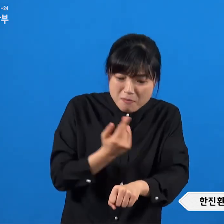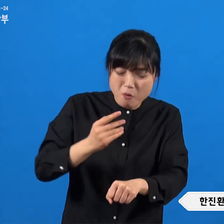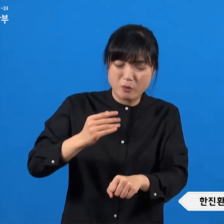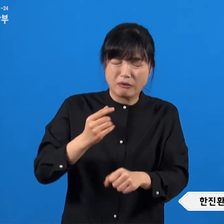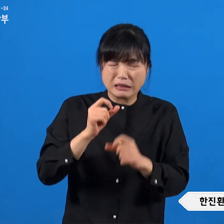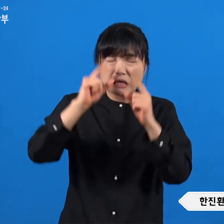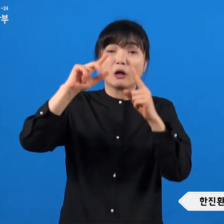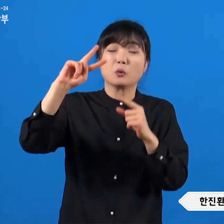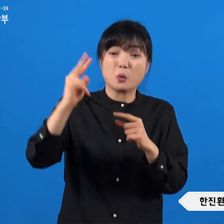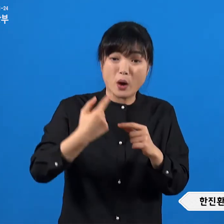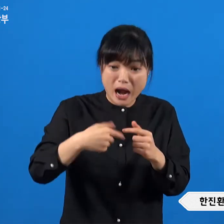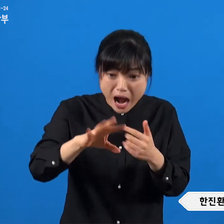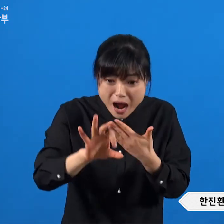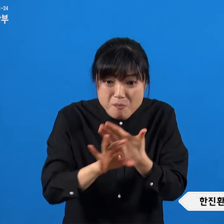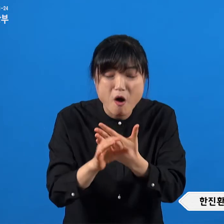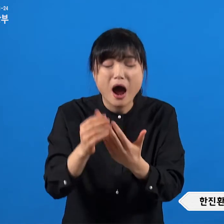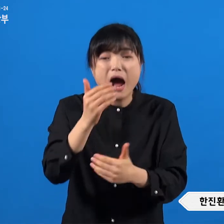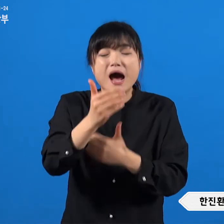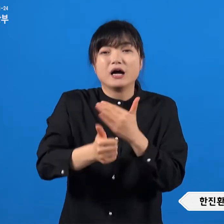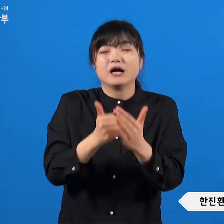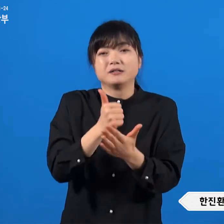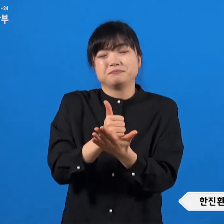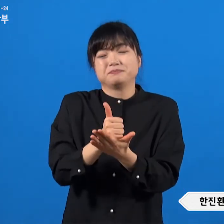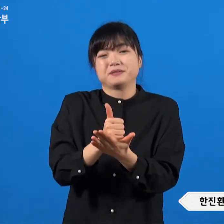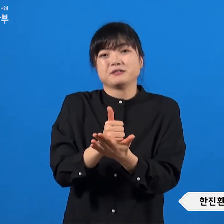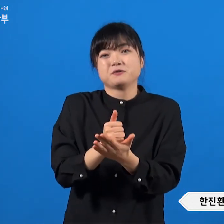돌아가기만 하면 우리를 기뻐 받아주시는 분이십니다.